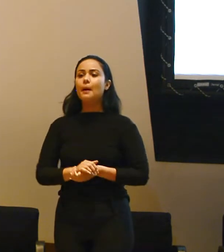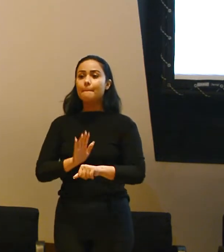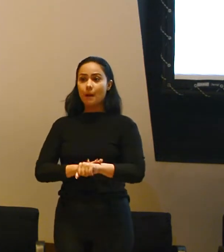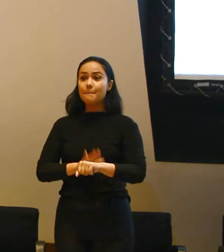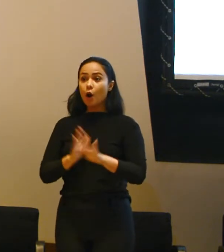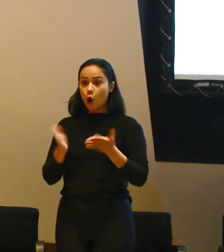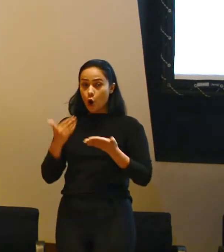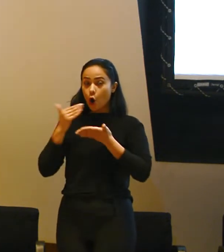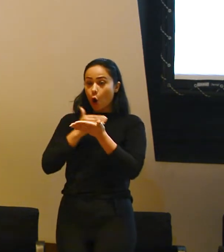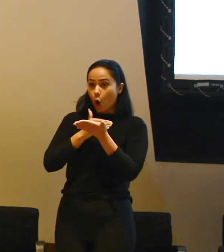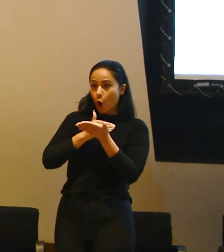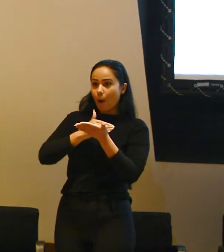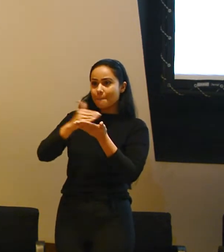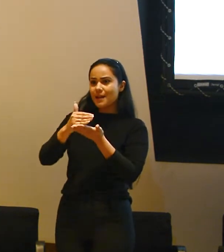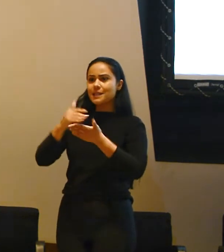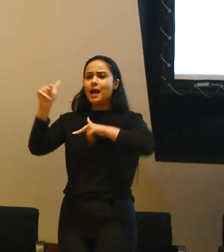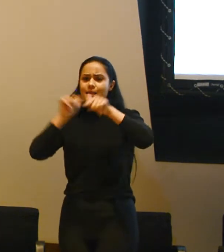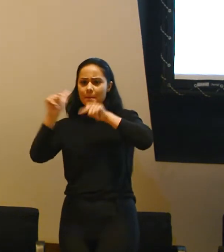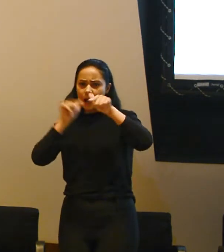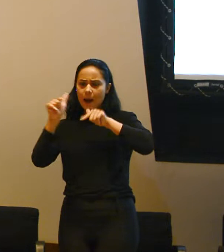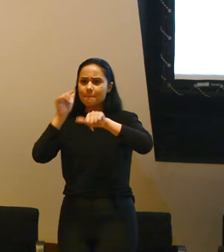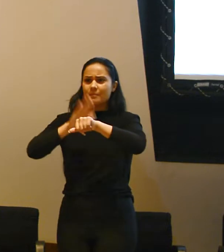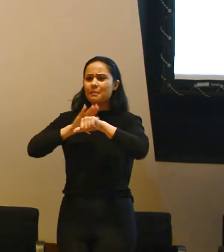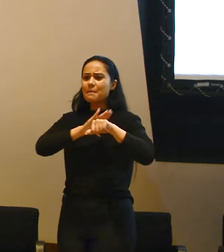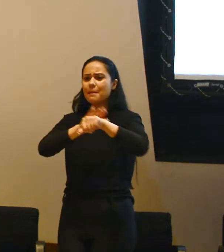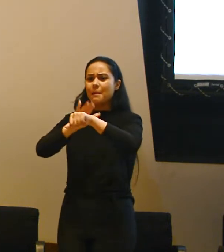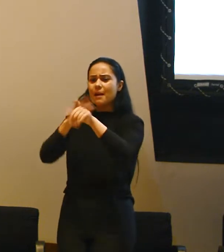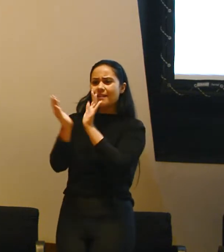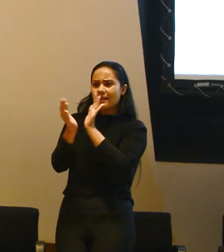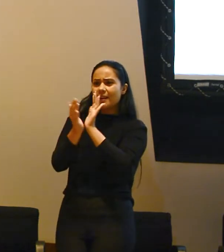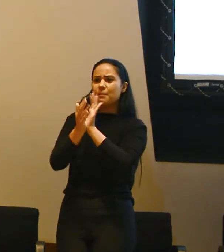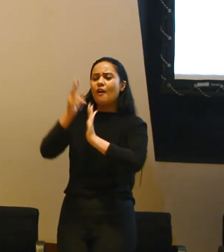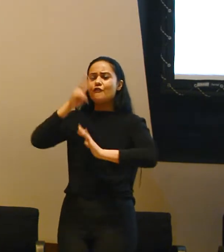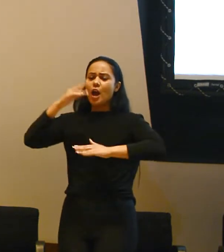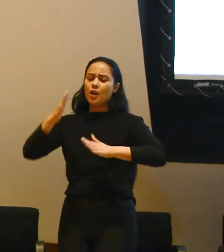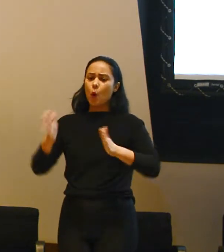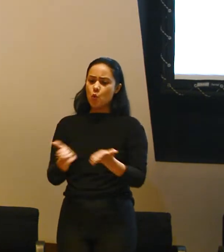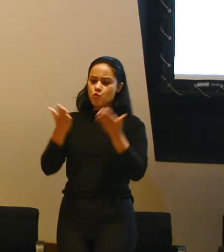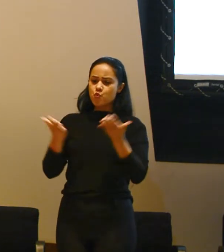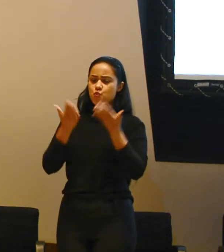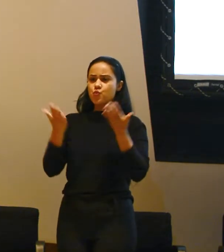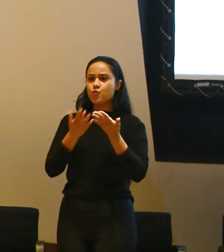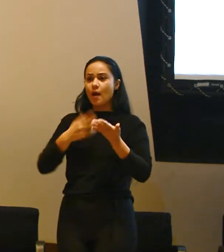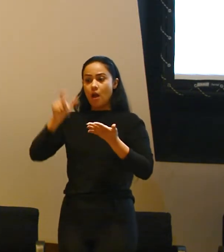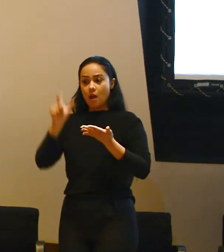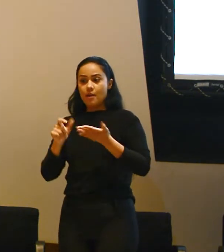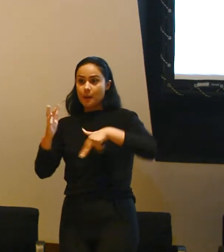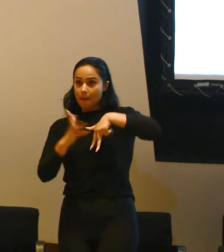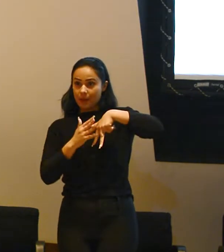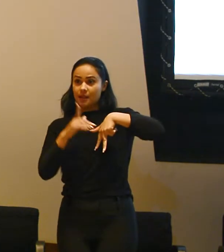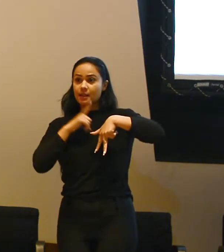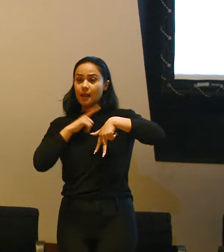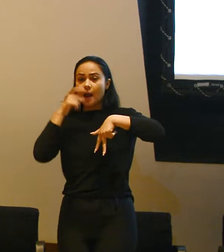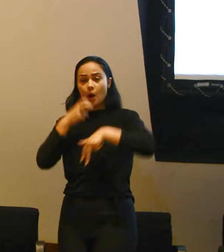momento é quando a gente começa, né, a trabalhar cada vez mais em equipe, vendo se o desempenho auditivo que esse paciente tem